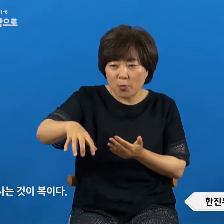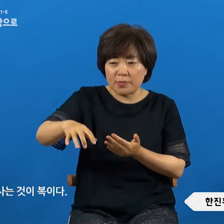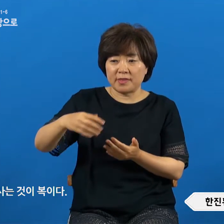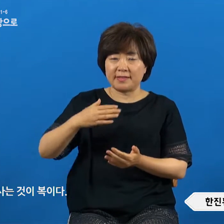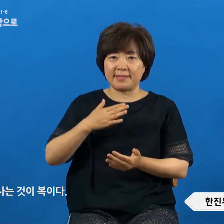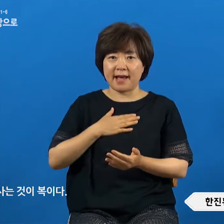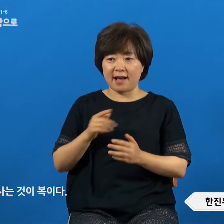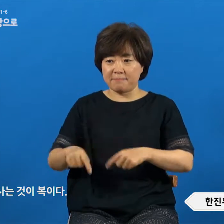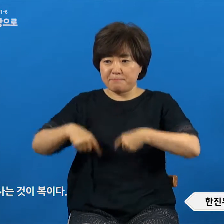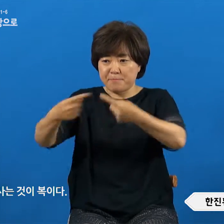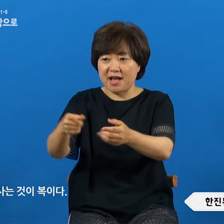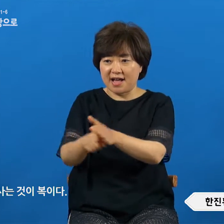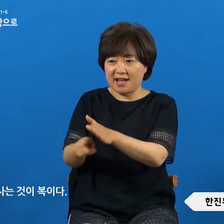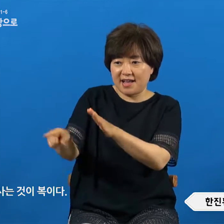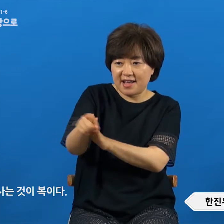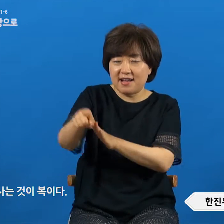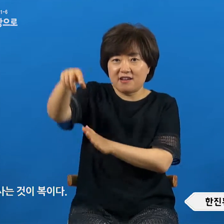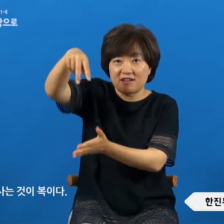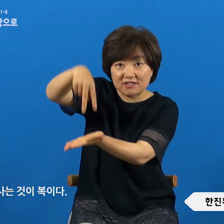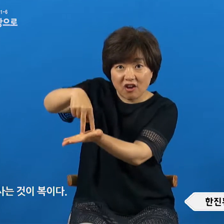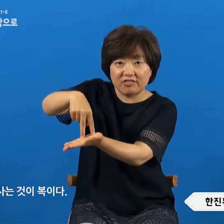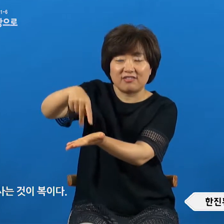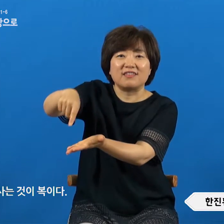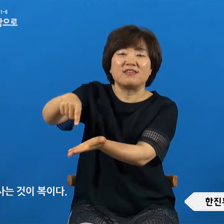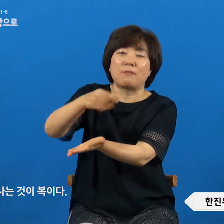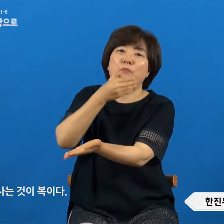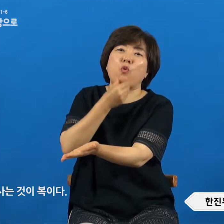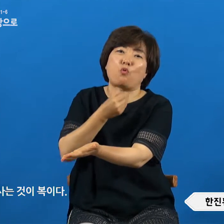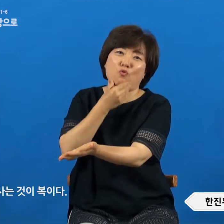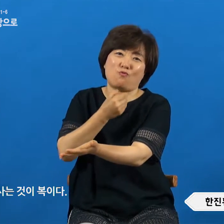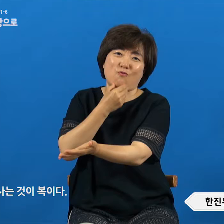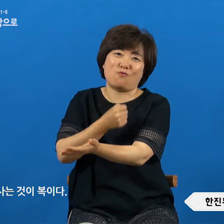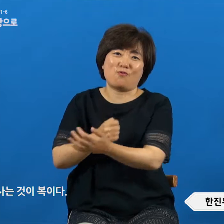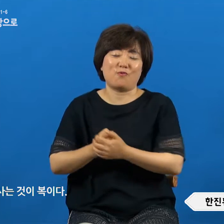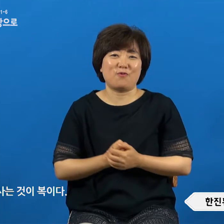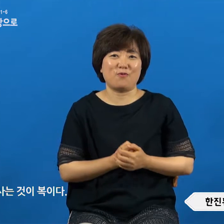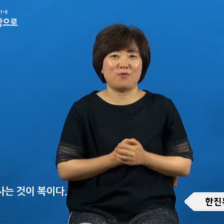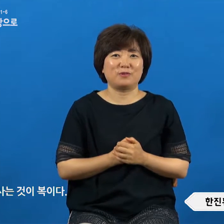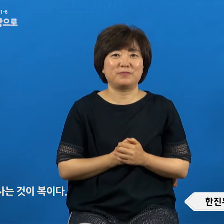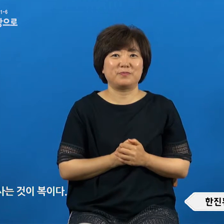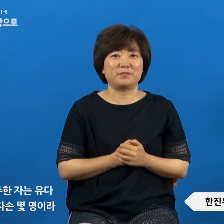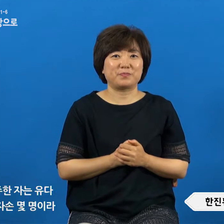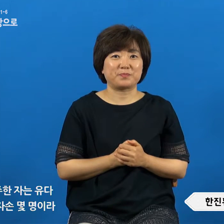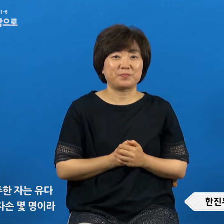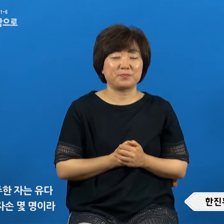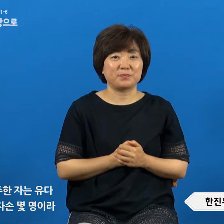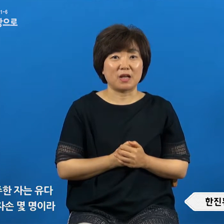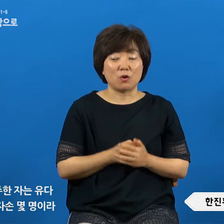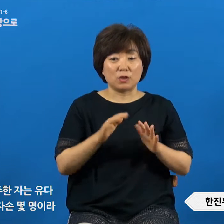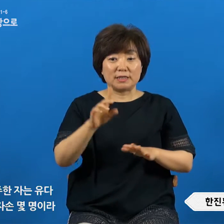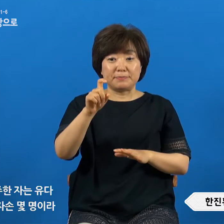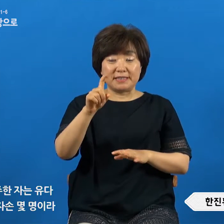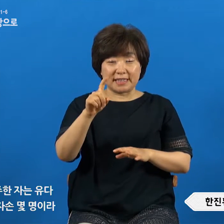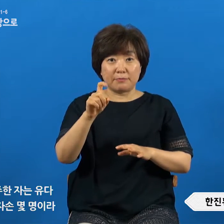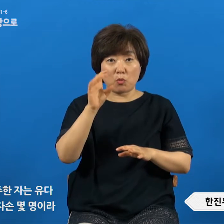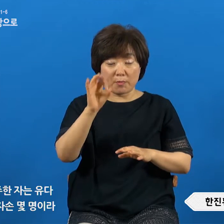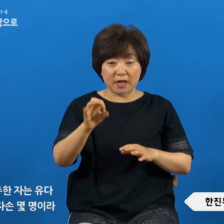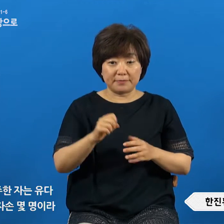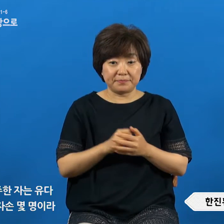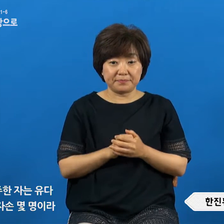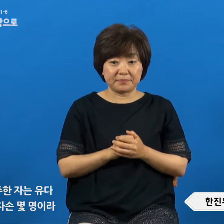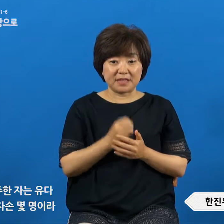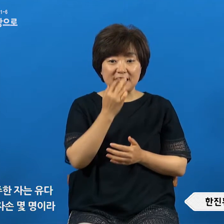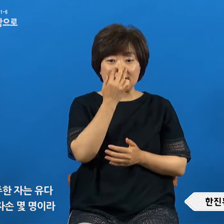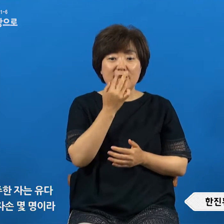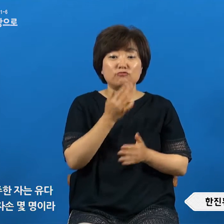복이라는 사실을 기억해야 되겠습니다. 오늘 읽은 11장 보면 예루살렘으로 이주한